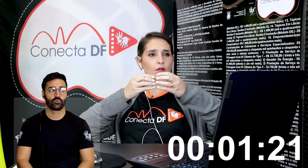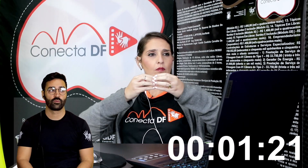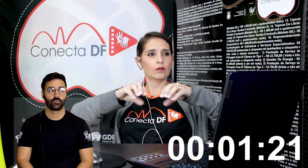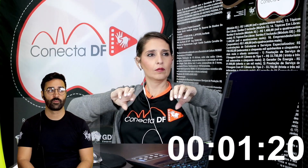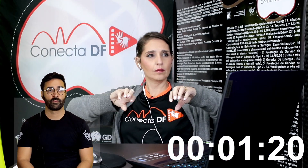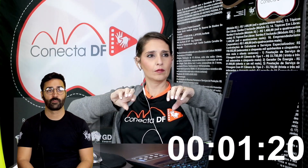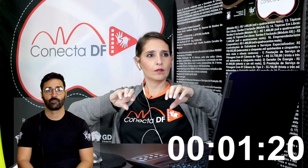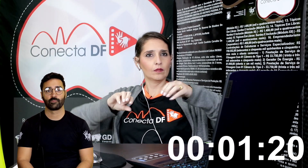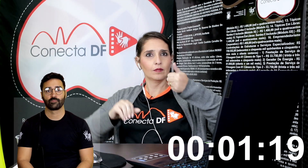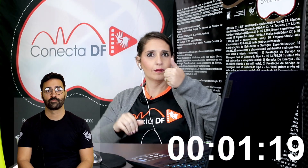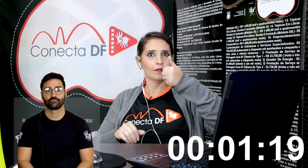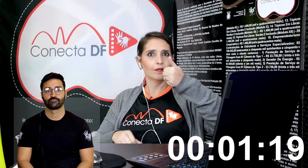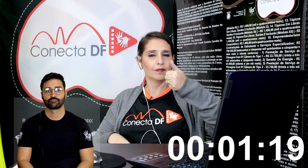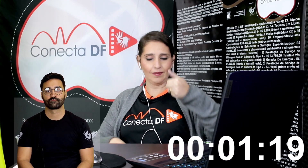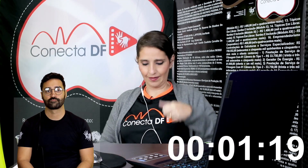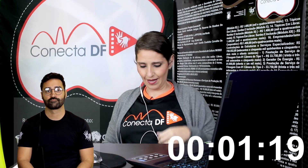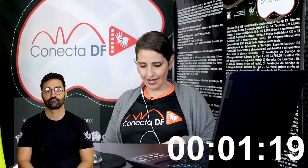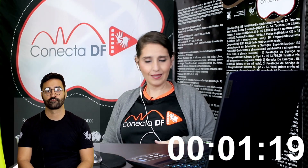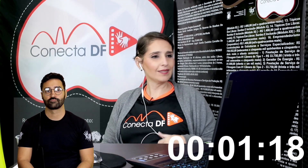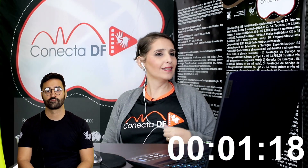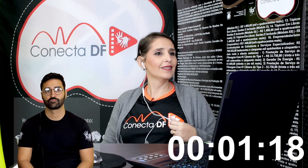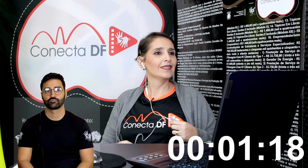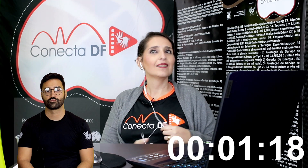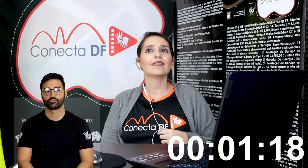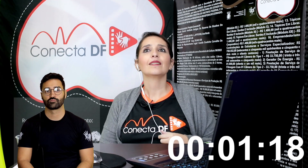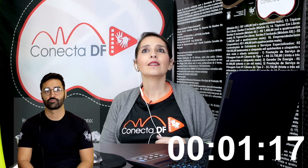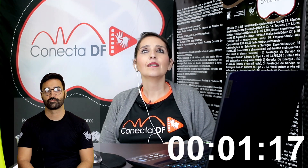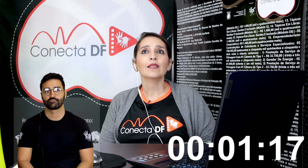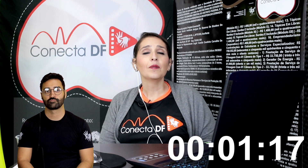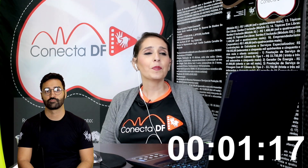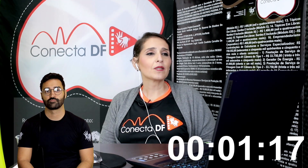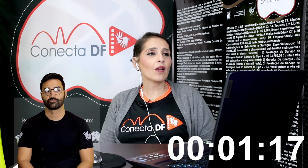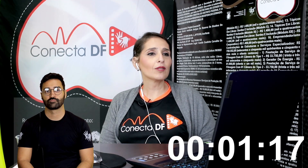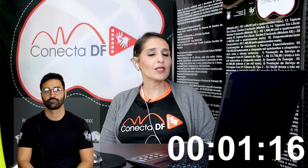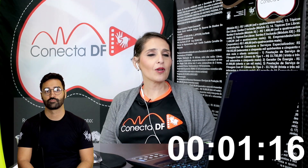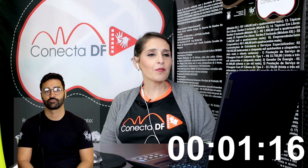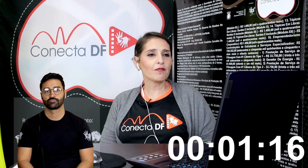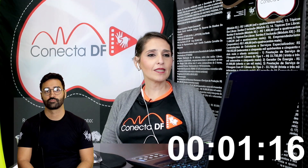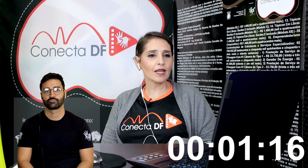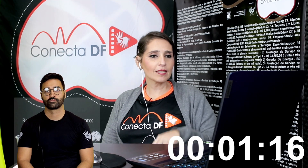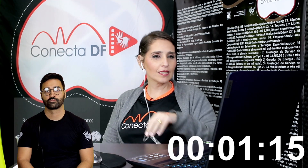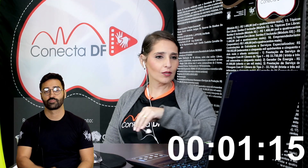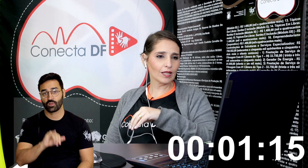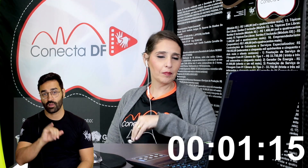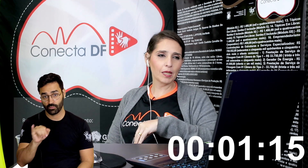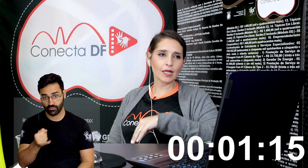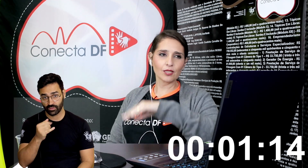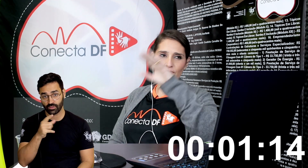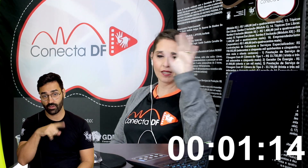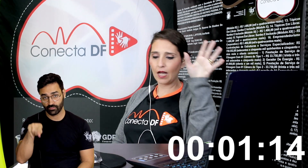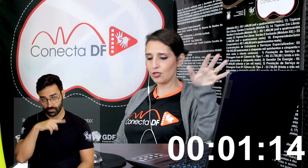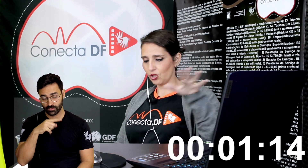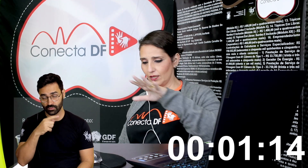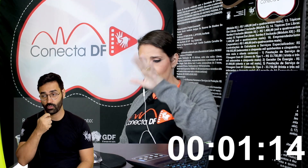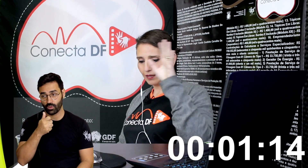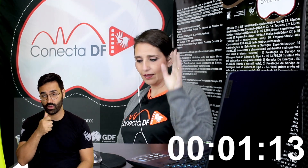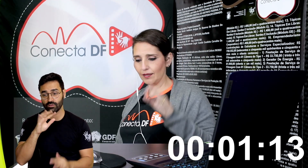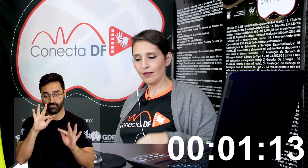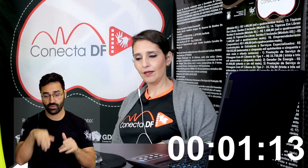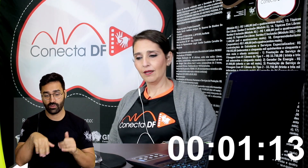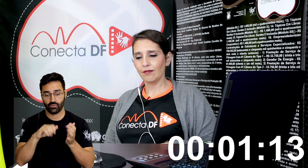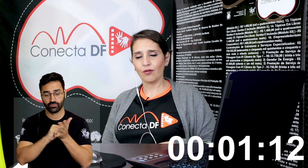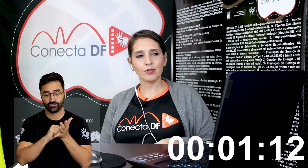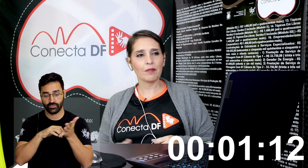Ah, tá. Obrigada. Nada. Pessoal, deixa eu aproveitar que vocês estão terminando a atividade